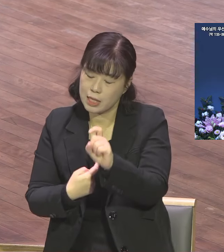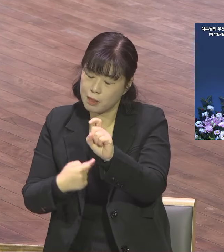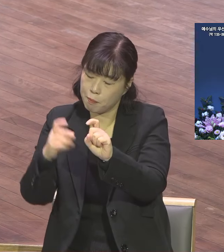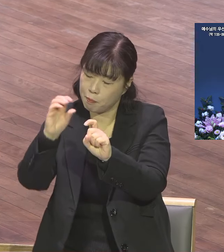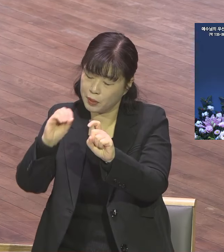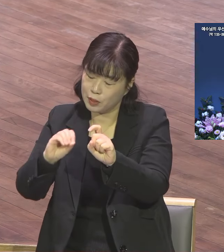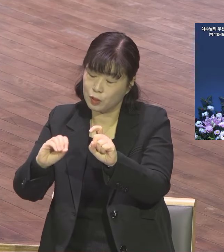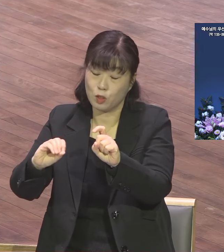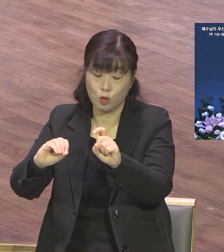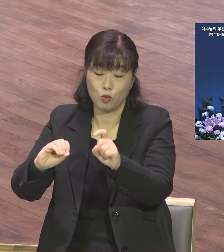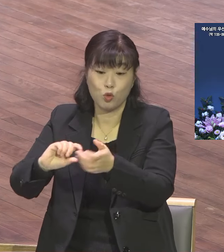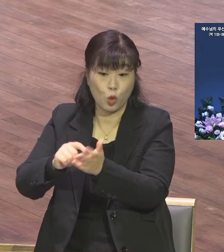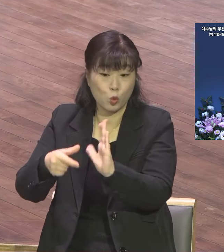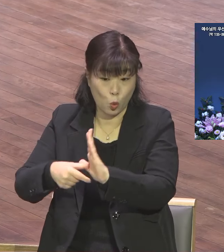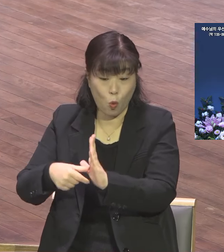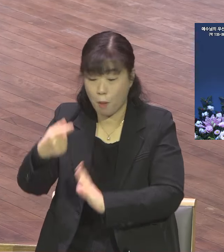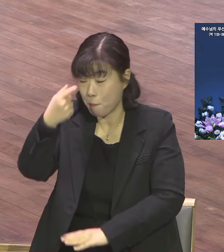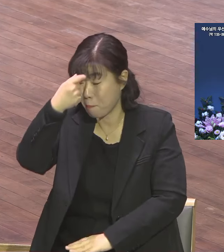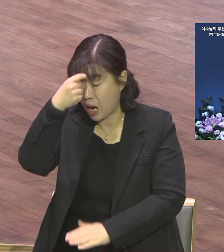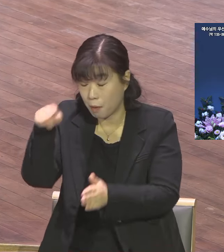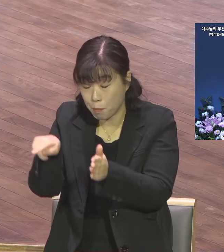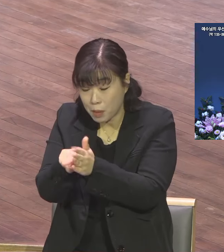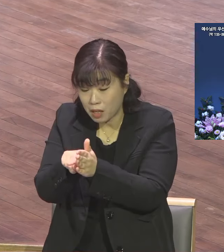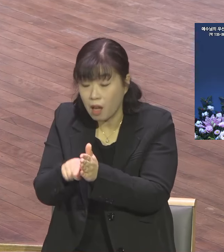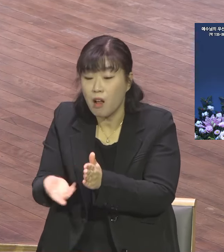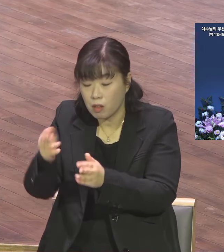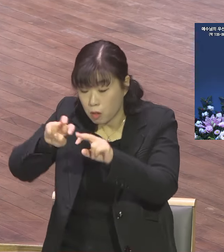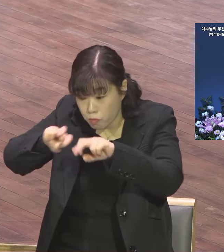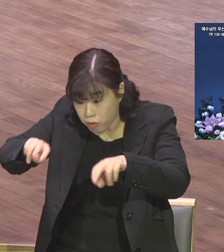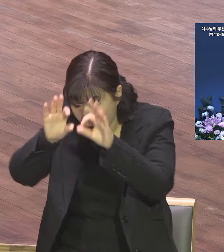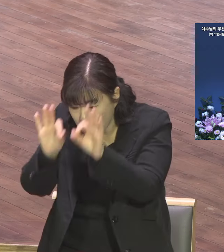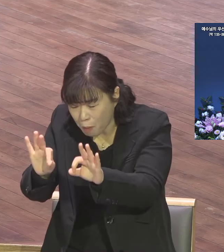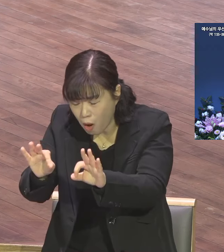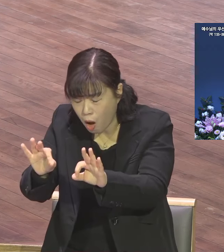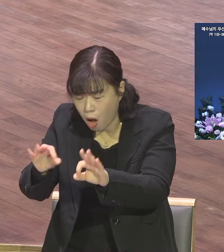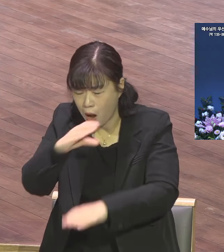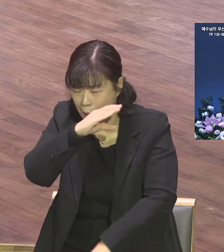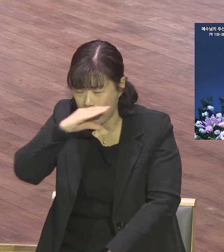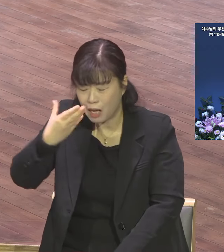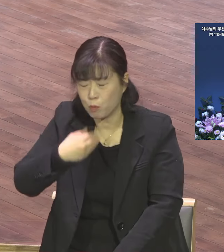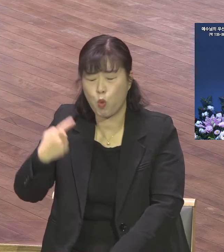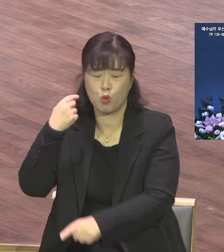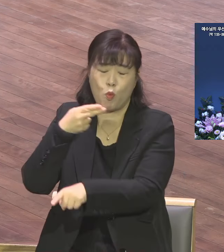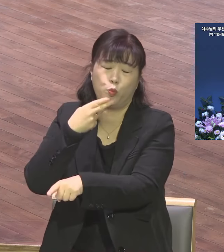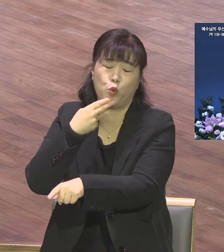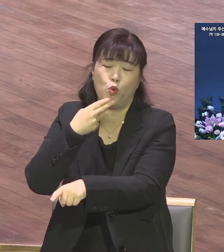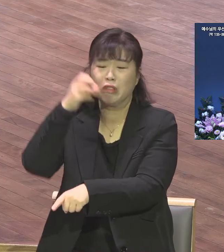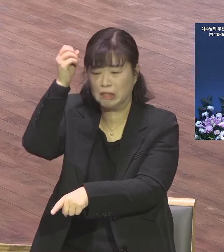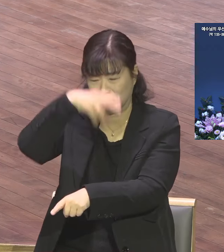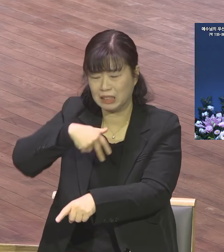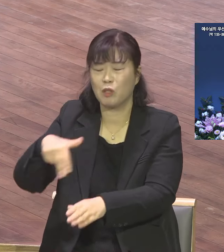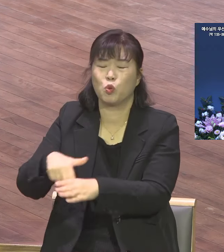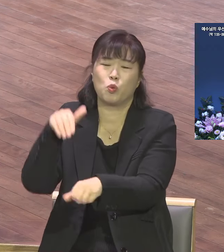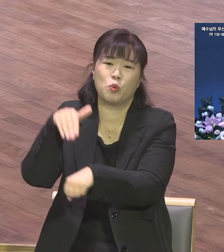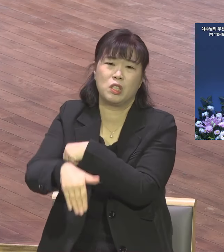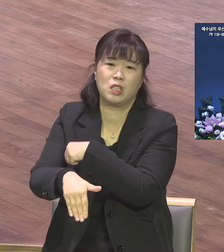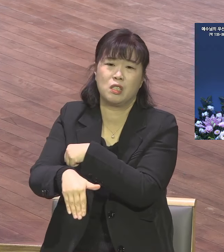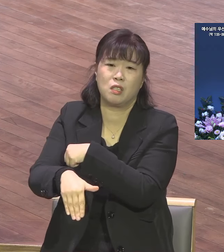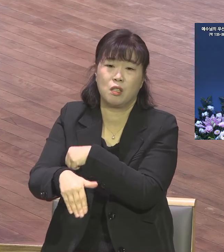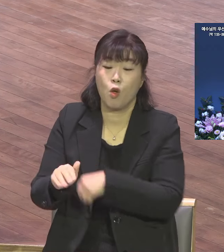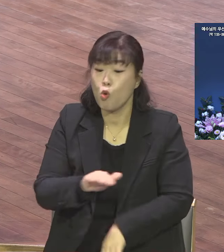그래서 우리 발걸음이 중요합니다. 그리스도의 절대망대, 오직 그리스도만